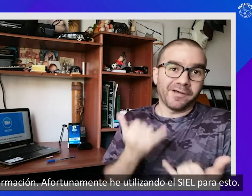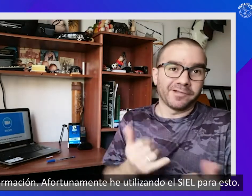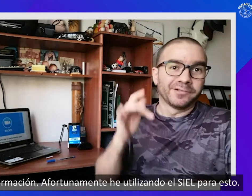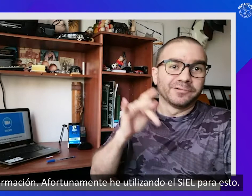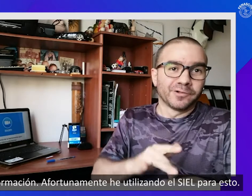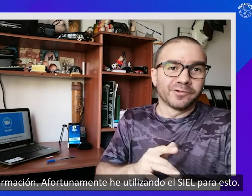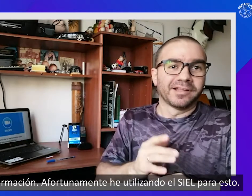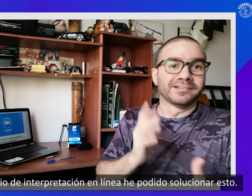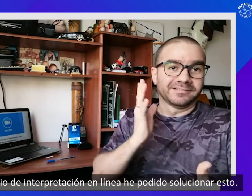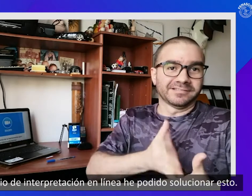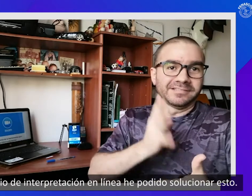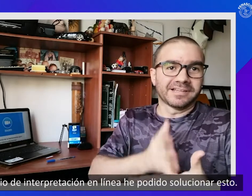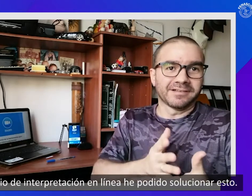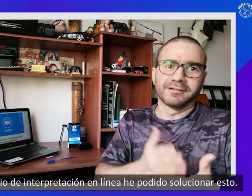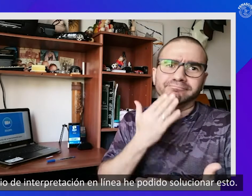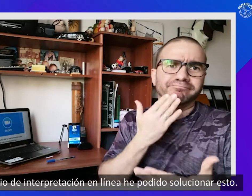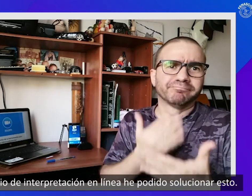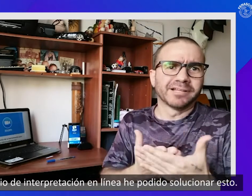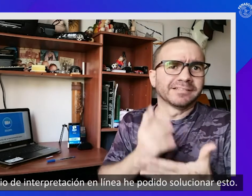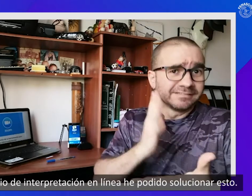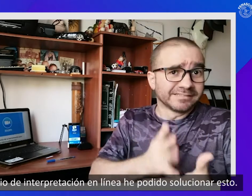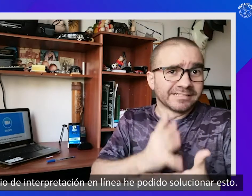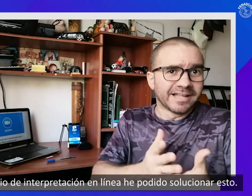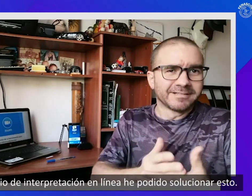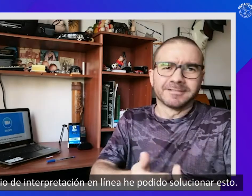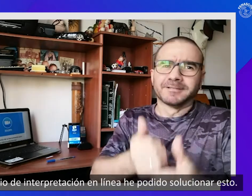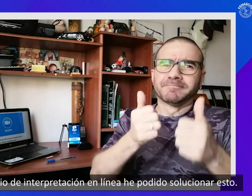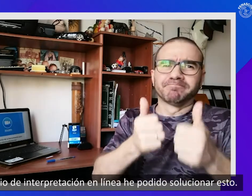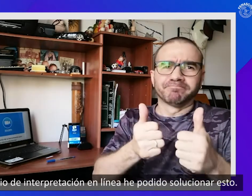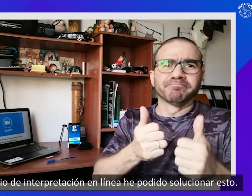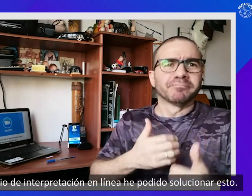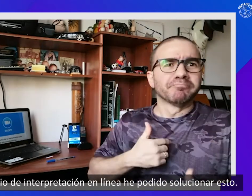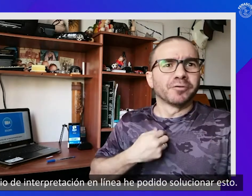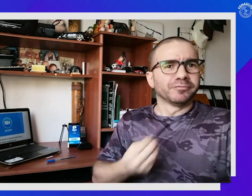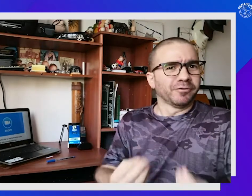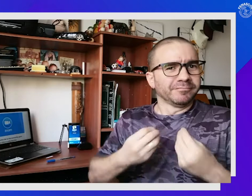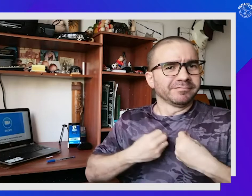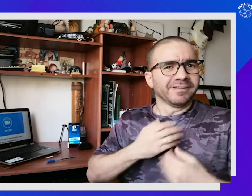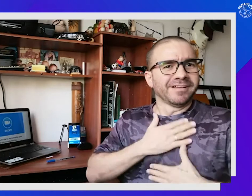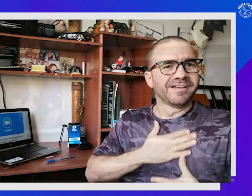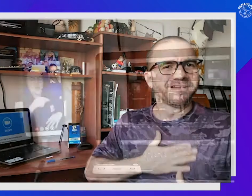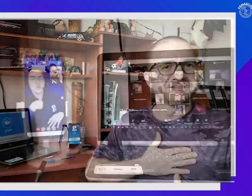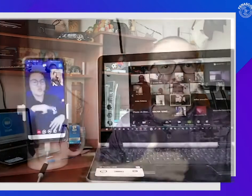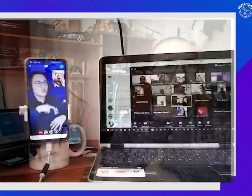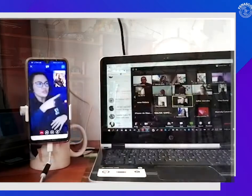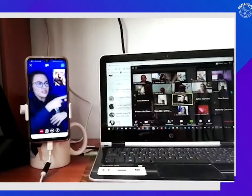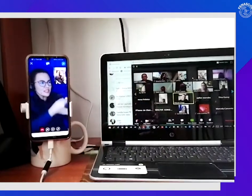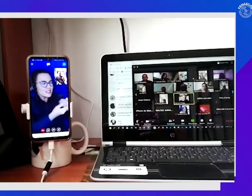utilizado el CIEL para esto. Gracias al servicio Interpretación en Línea he podido solucionar esto.